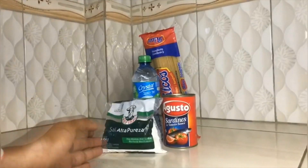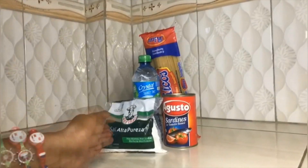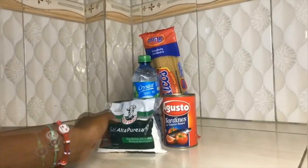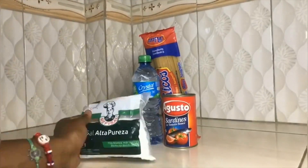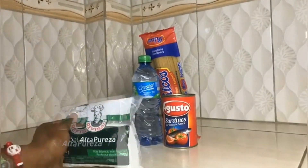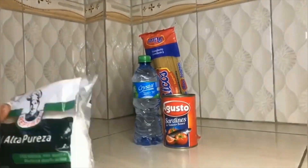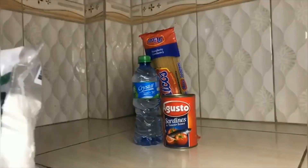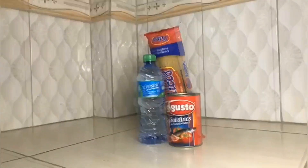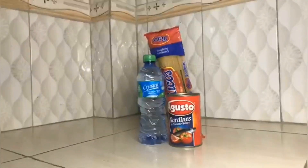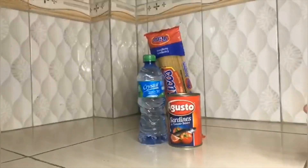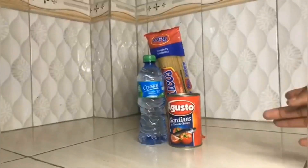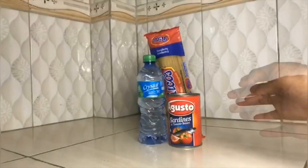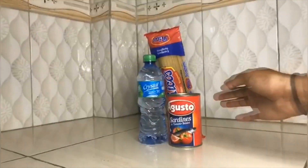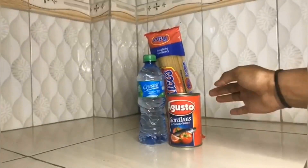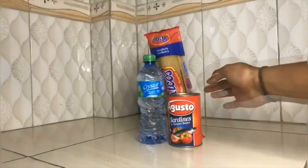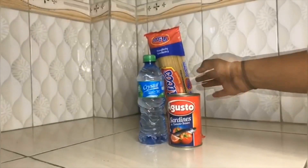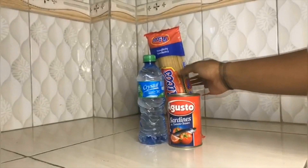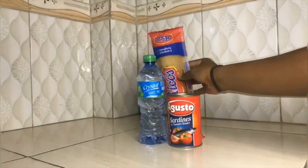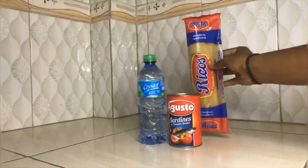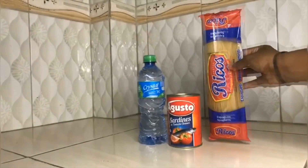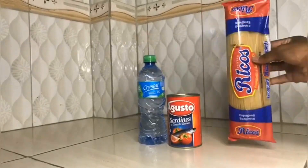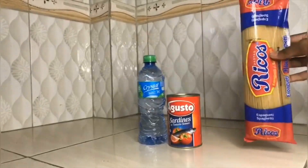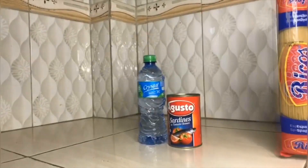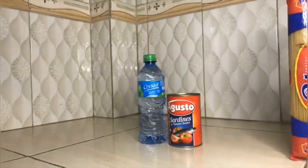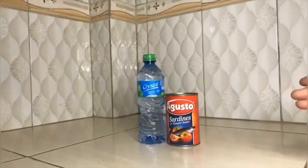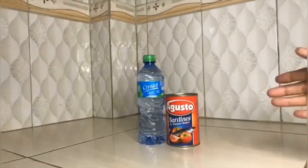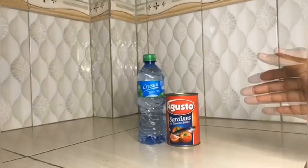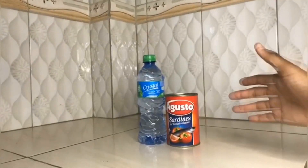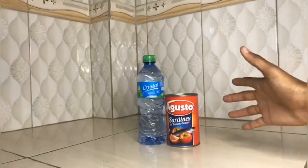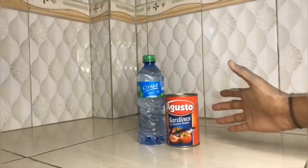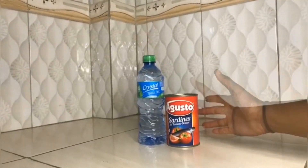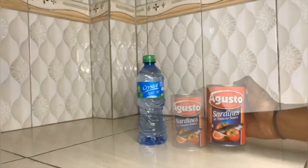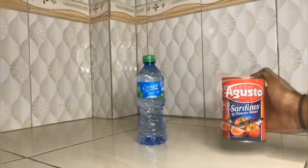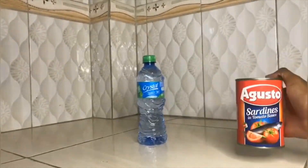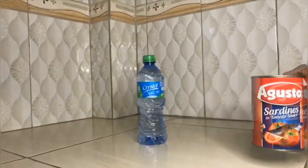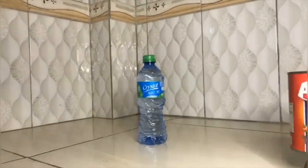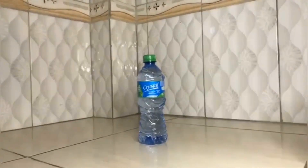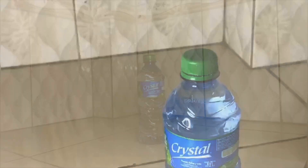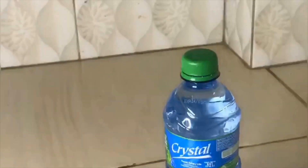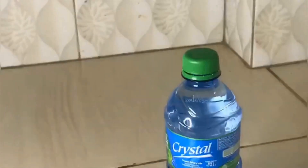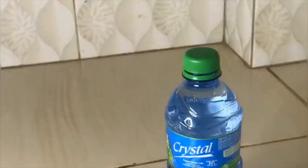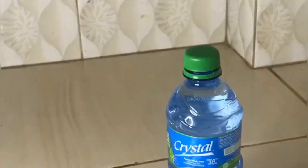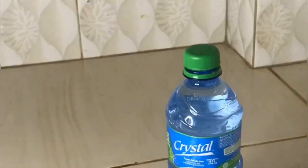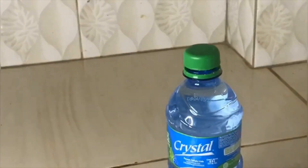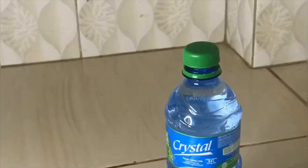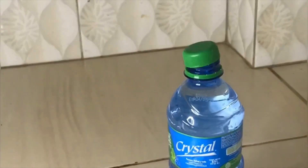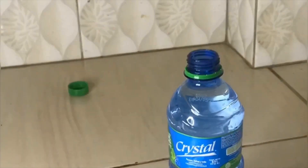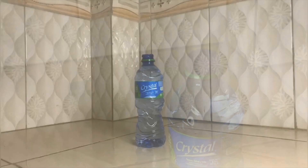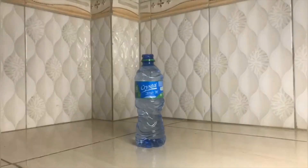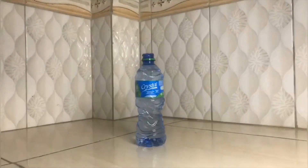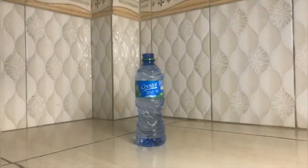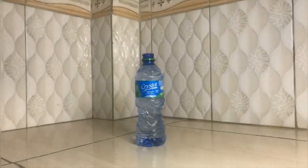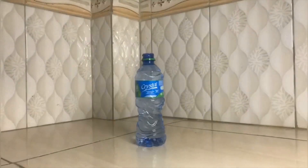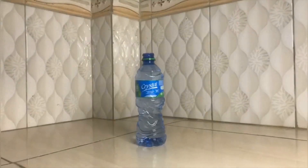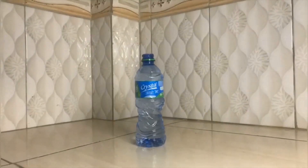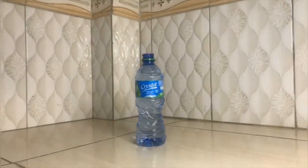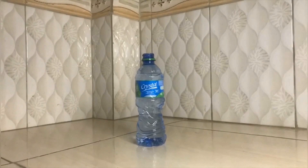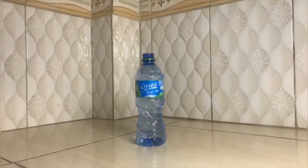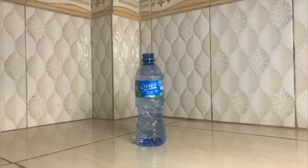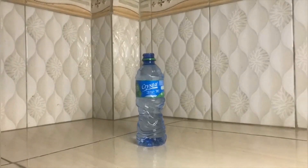And I know we weren't perfect, but I've never felt this way for no one.